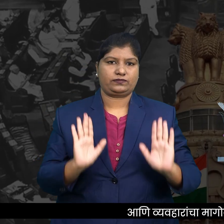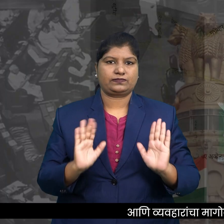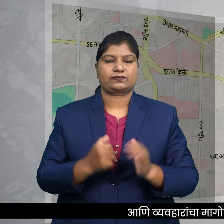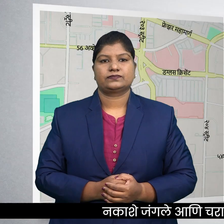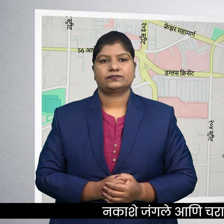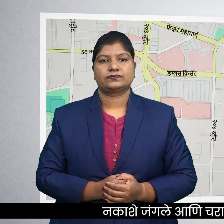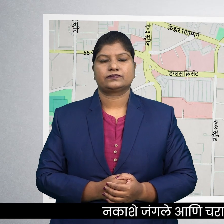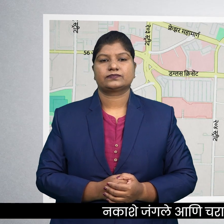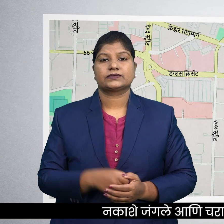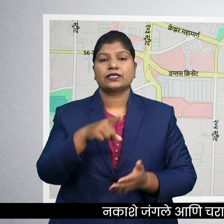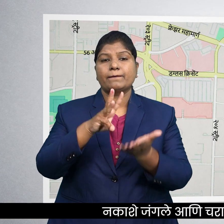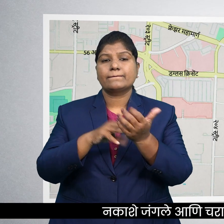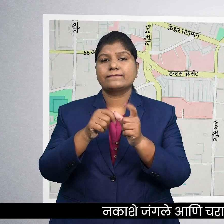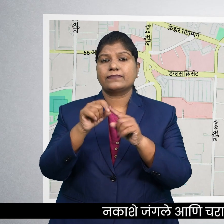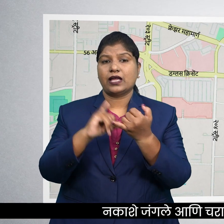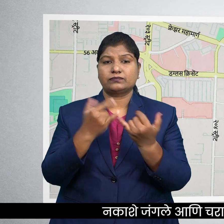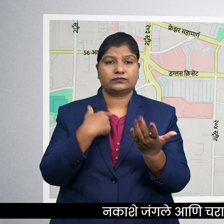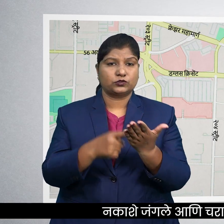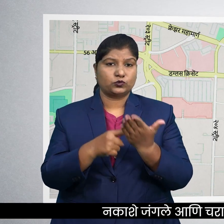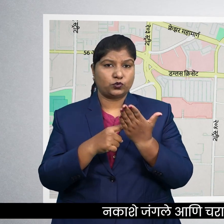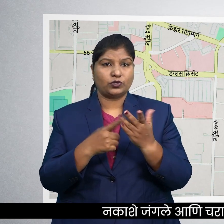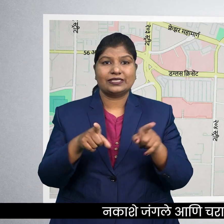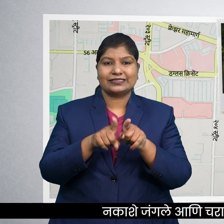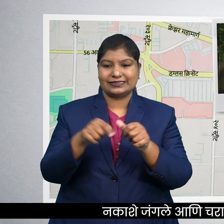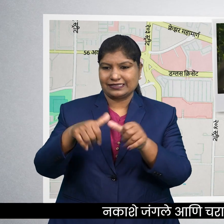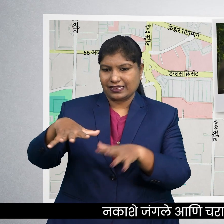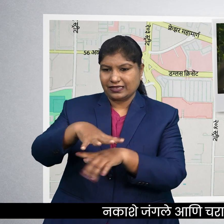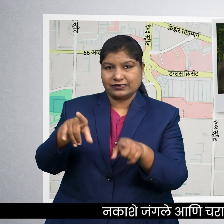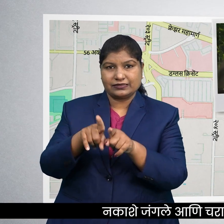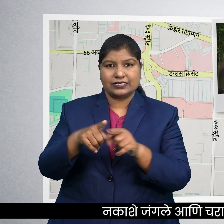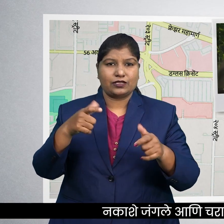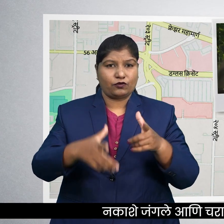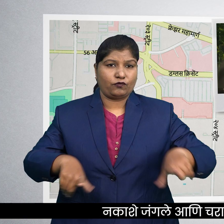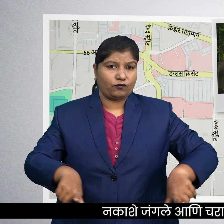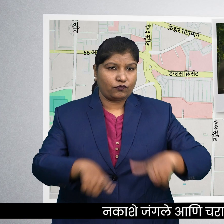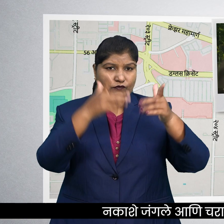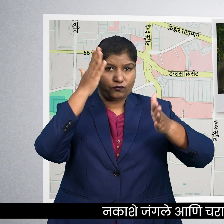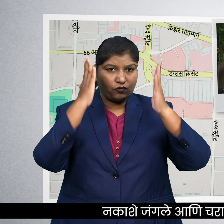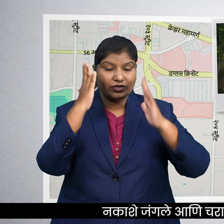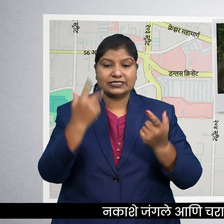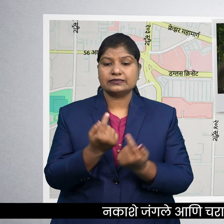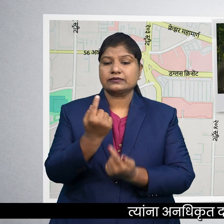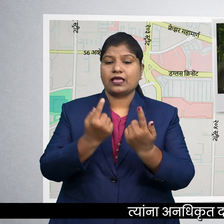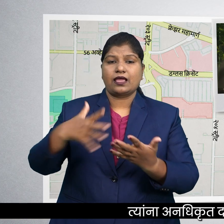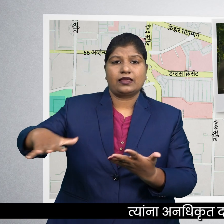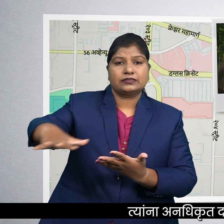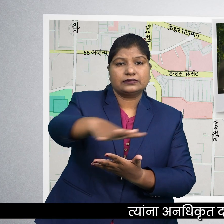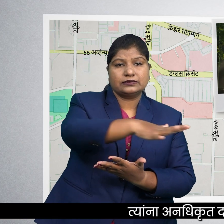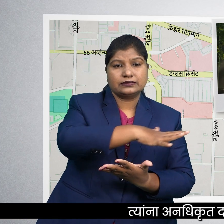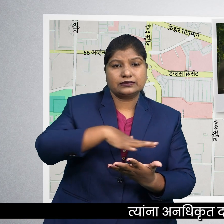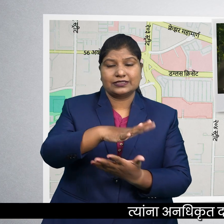महत्त्वपूर्ण आहेत. नकाशे जंगले आणि चराऊ क्षेत्र यासारखी क्षेत्र दर्शवतात,